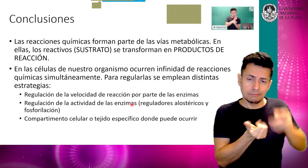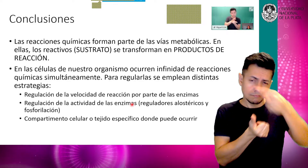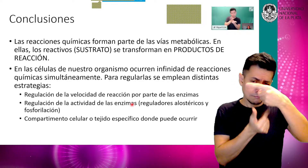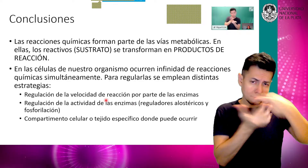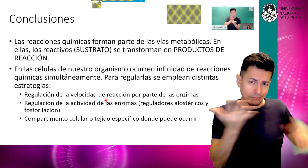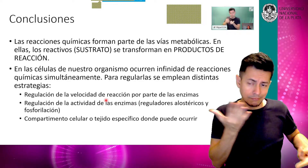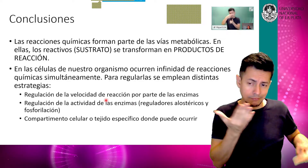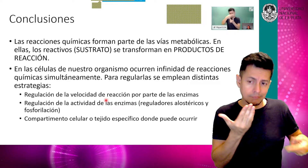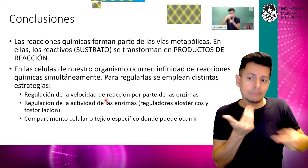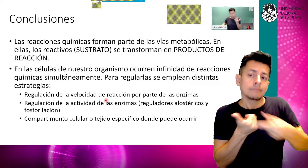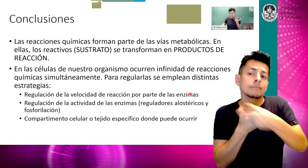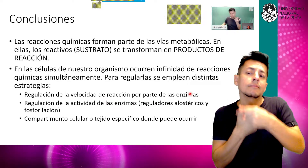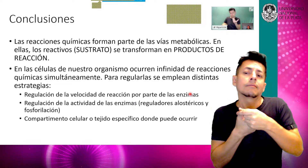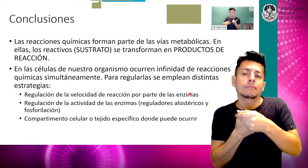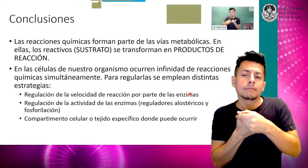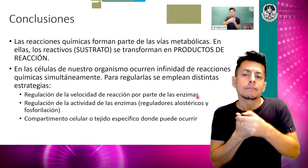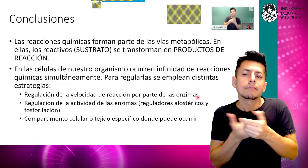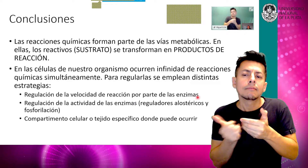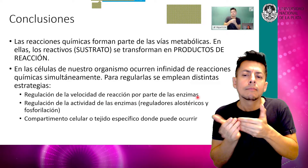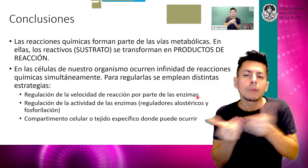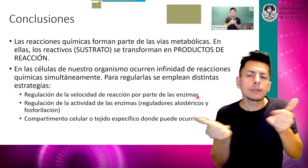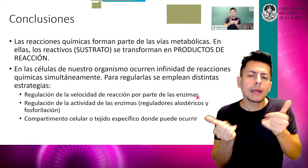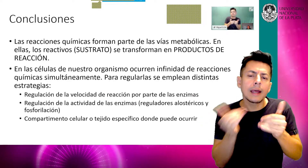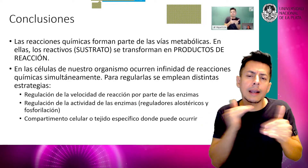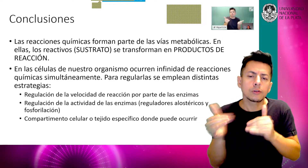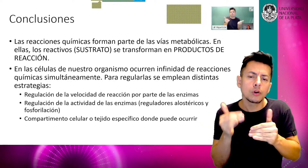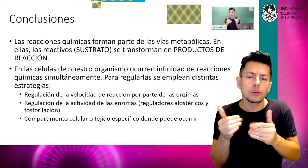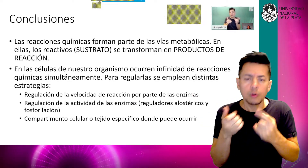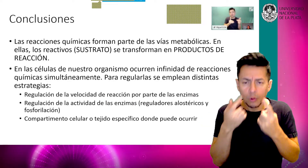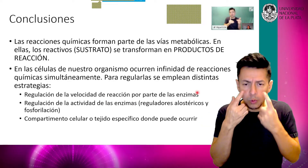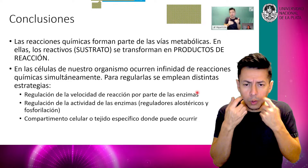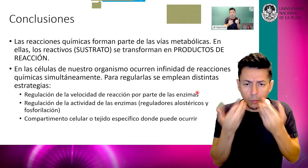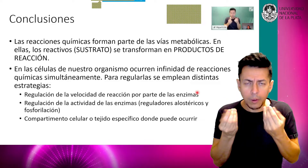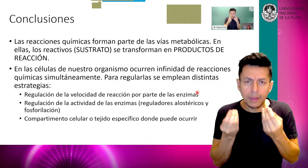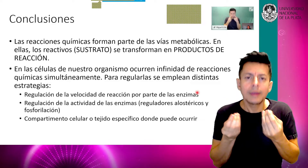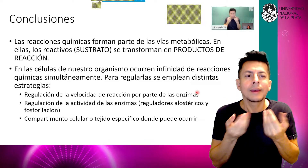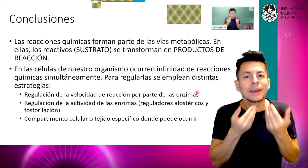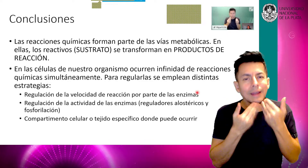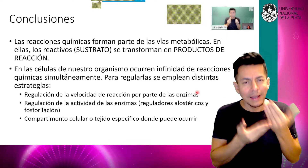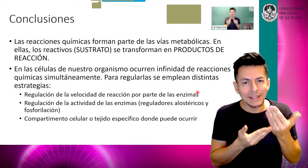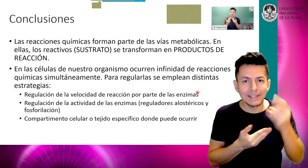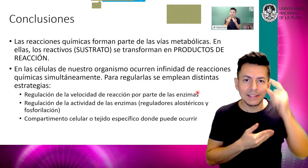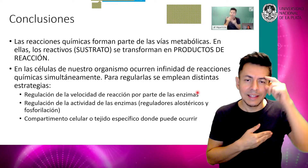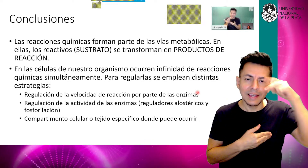Se pueden regular las velocidades de reacción a través de las enzimas.